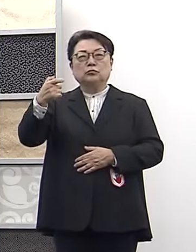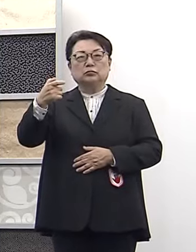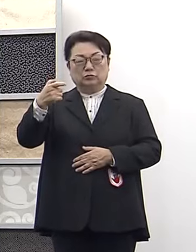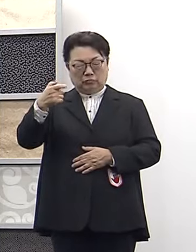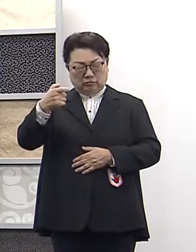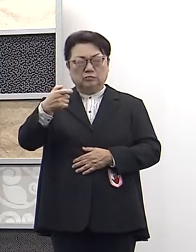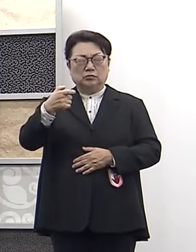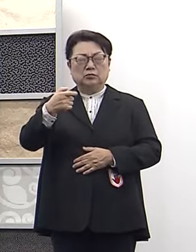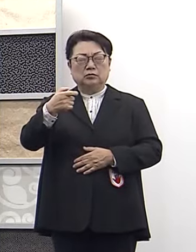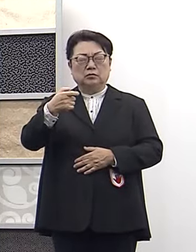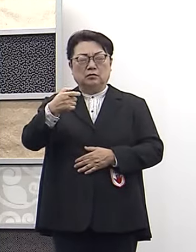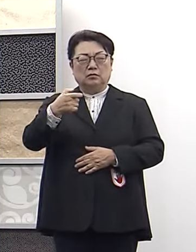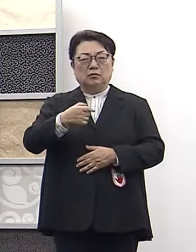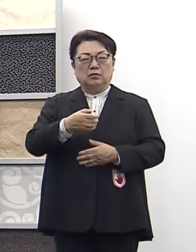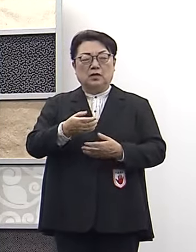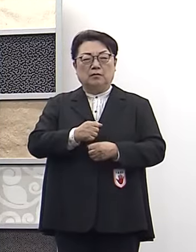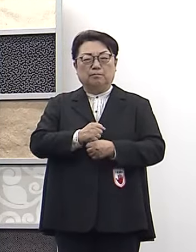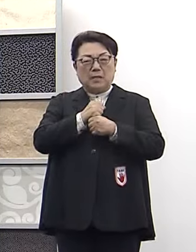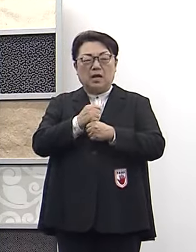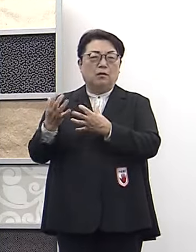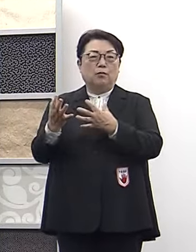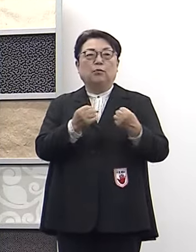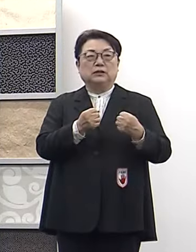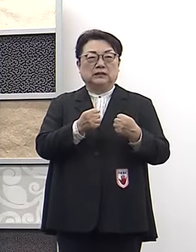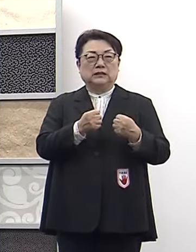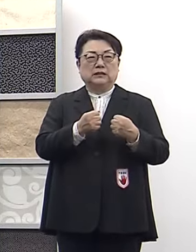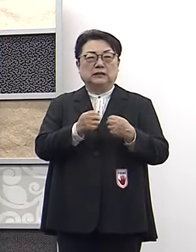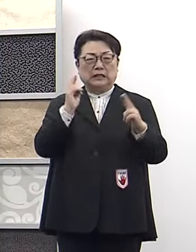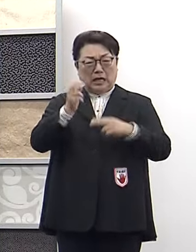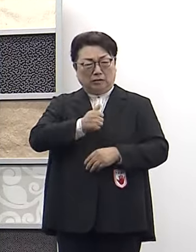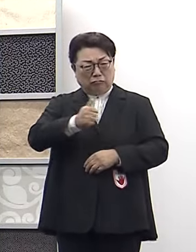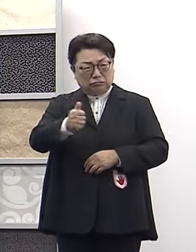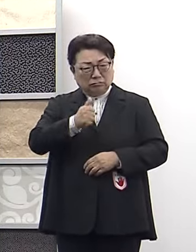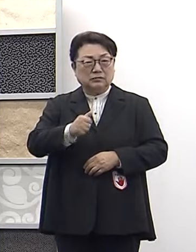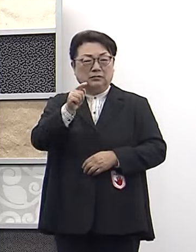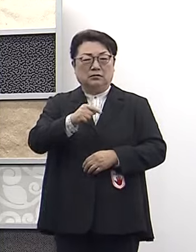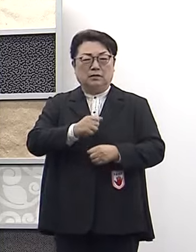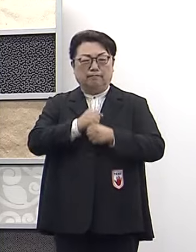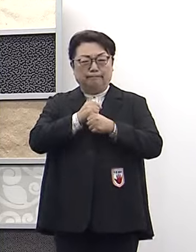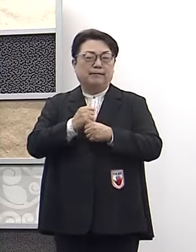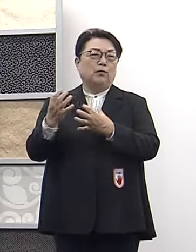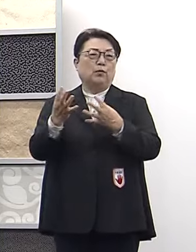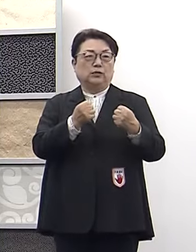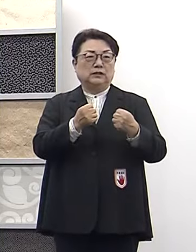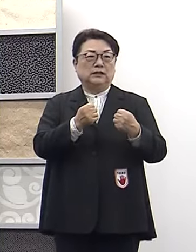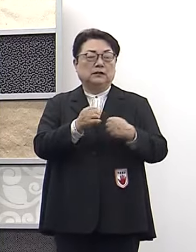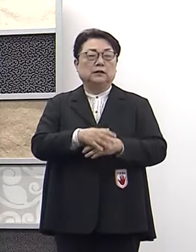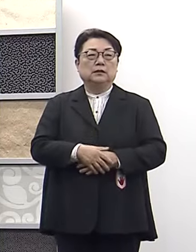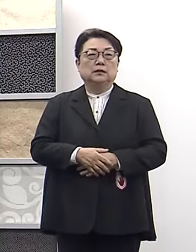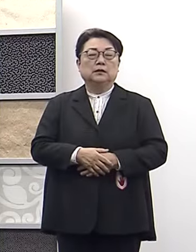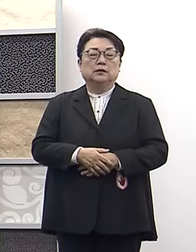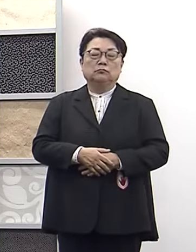の男性が多く自殺で亡くなっているということなんですけれども、